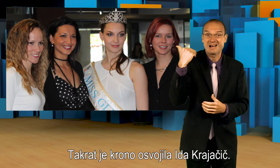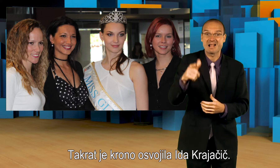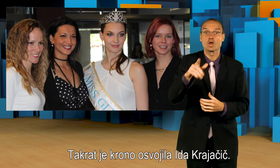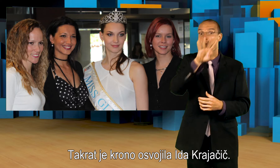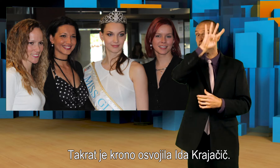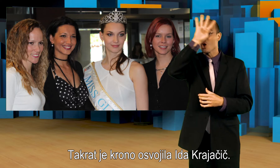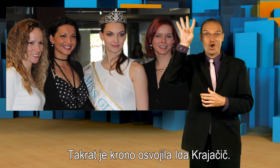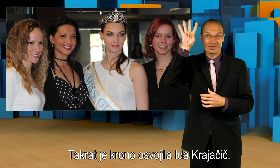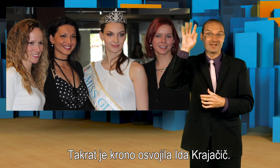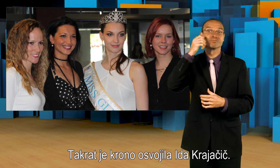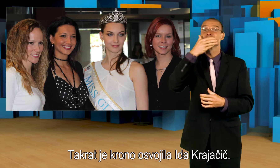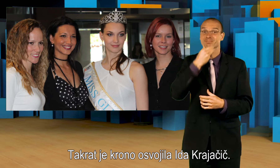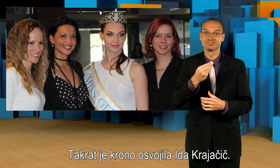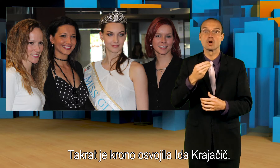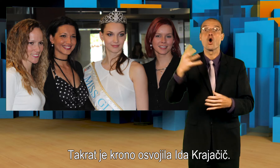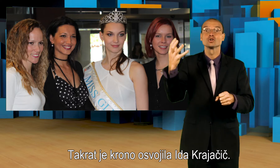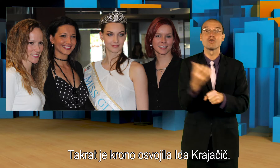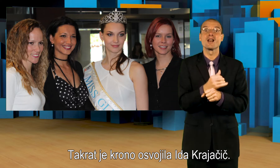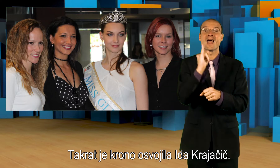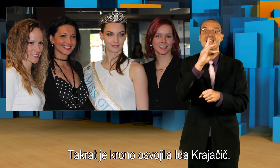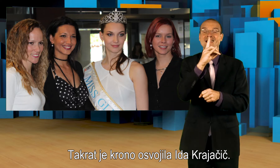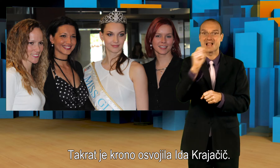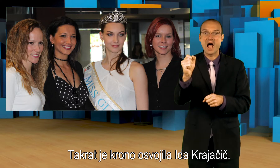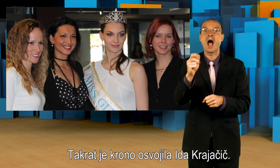Takrat je krono osvojila Ida Krajačič.